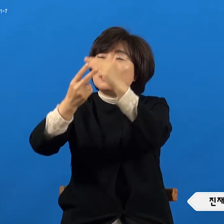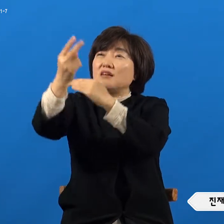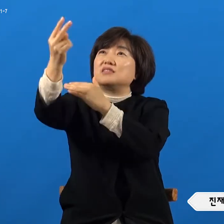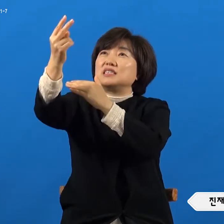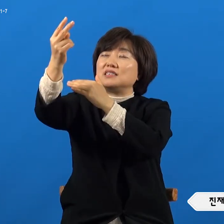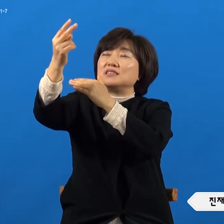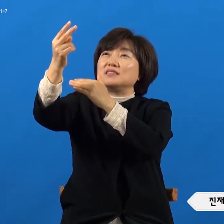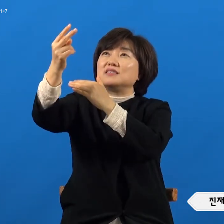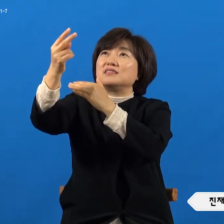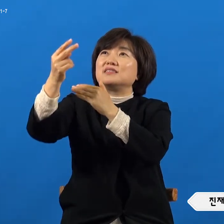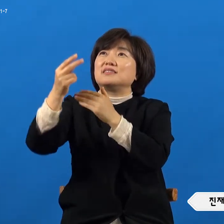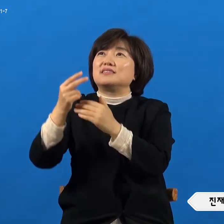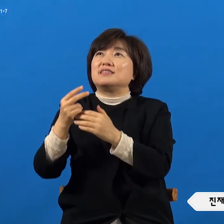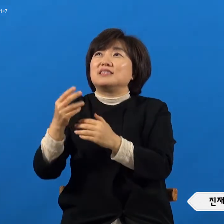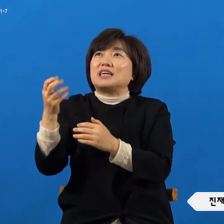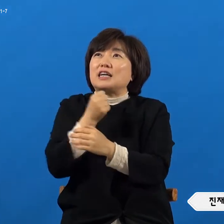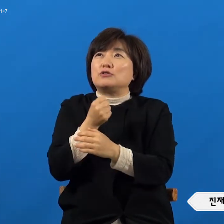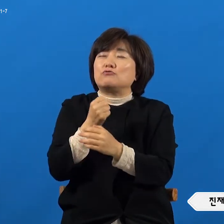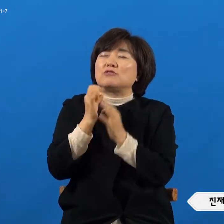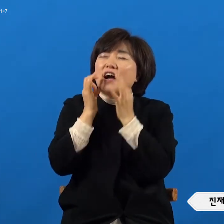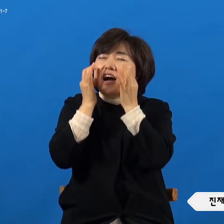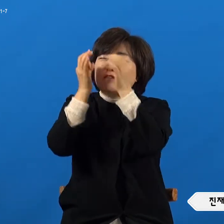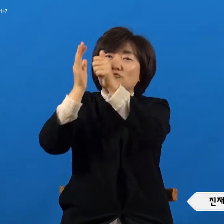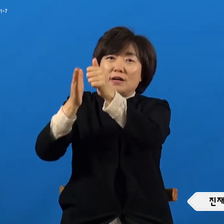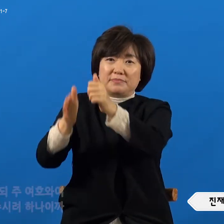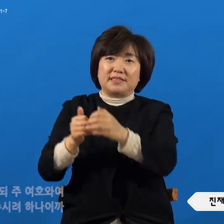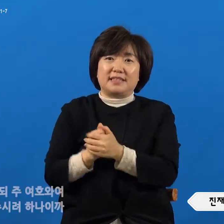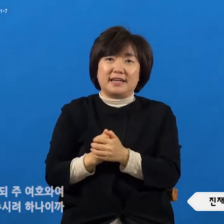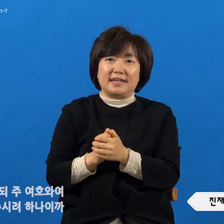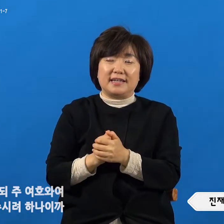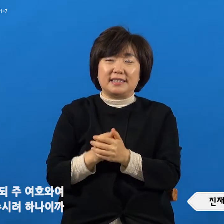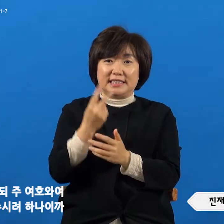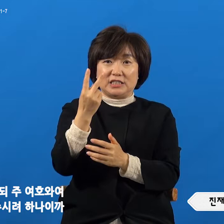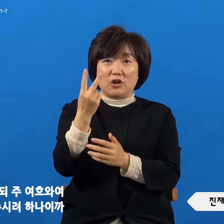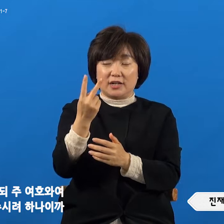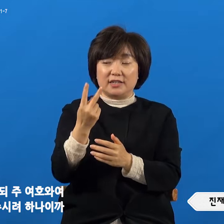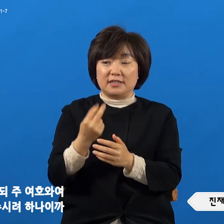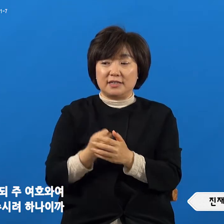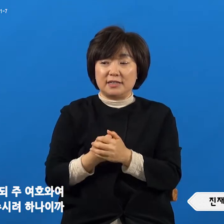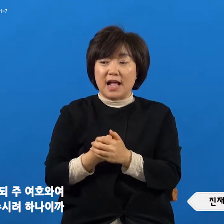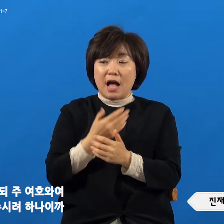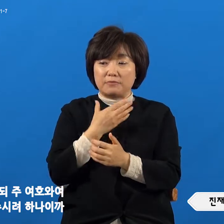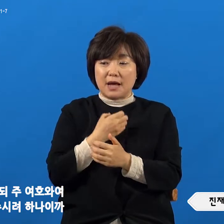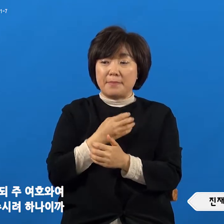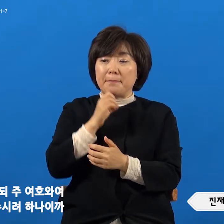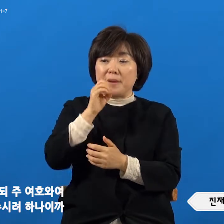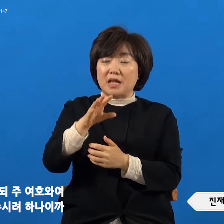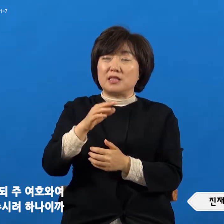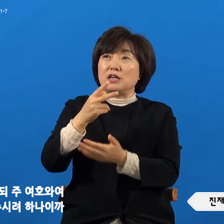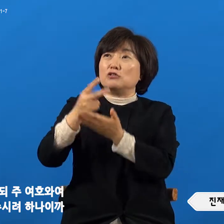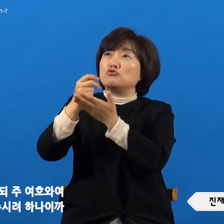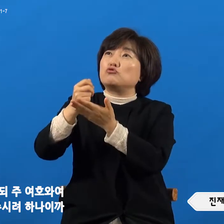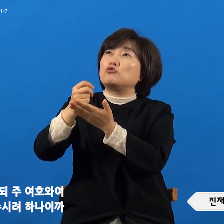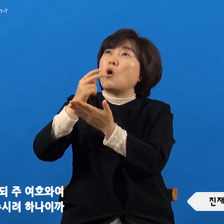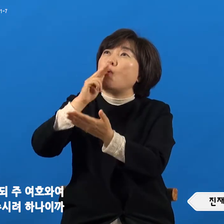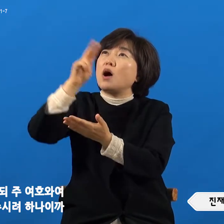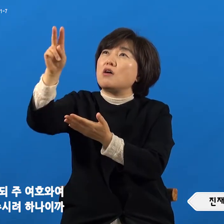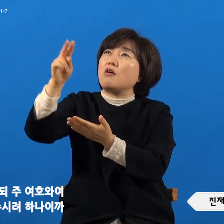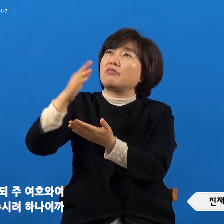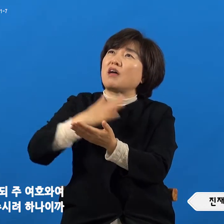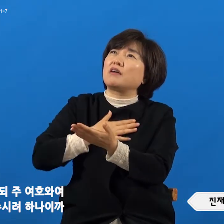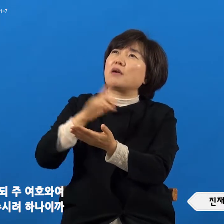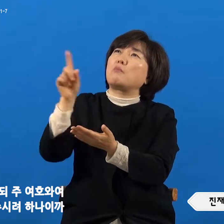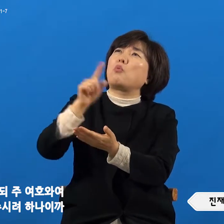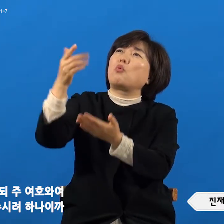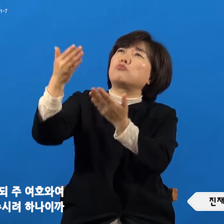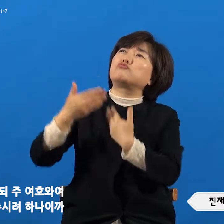모습을 봅니다. 2절에 보니까 그는 이야기합니다. 아브라함이 이르되 주 여호와여, 무엇을 내게